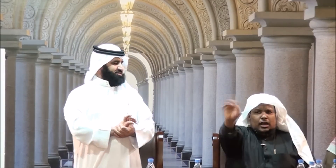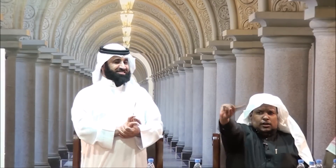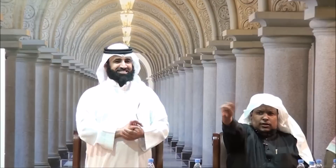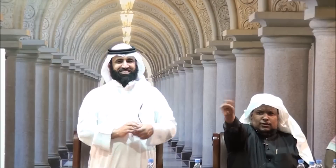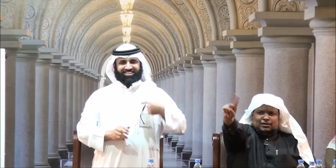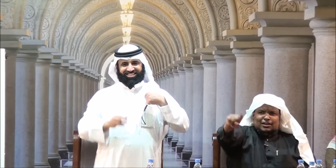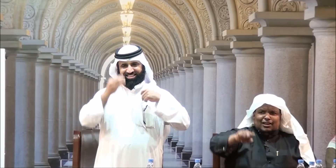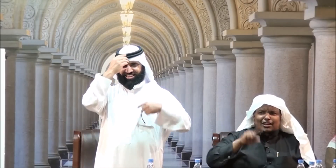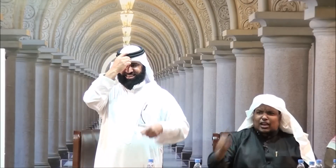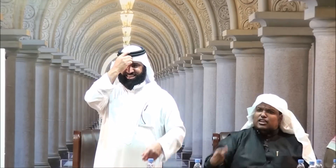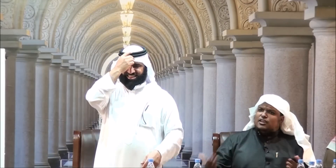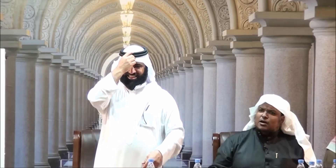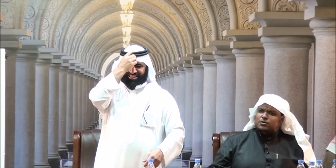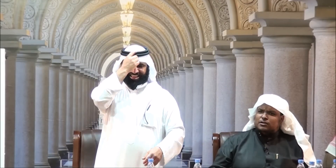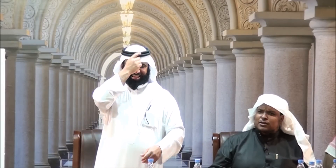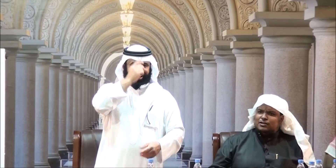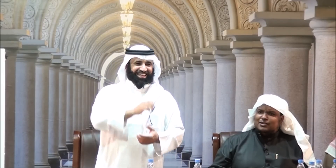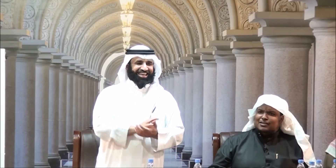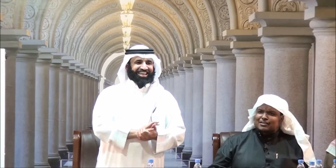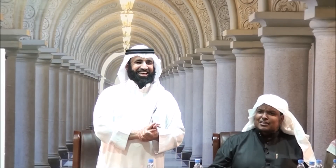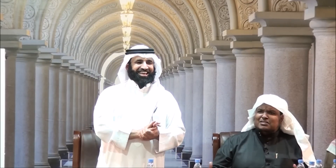لا لا لا